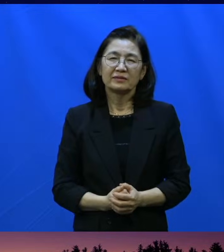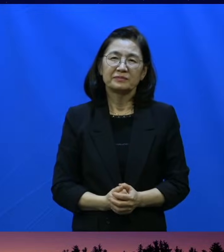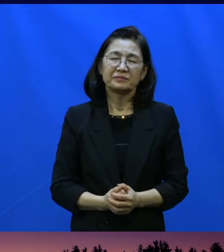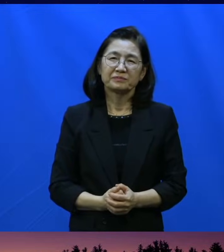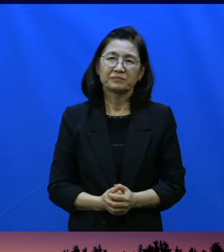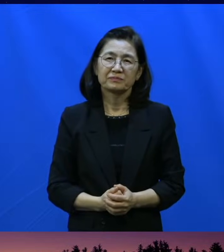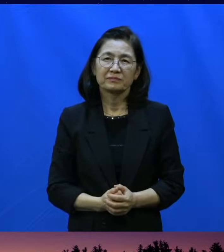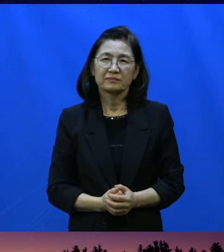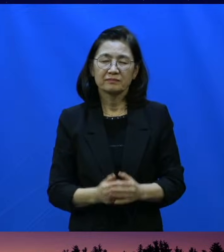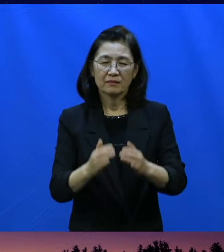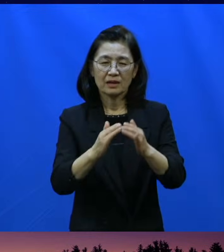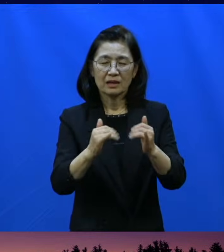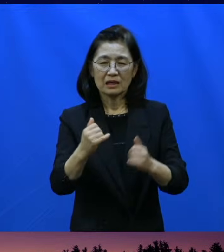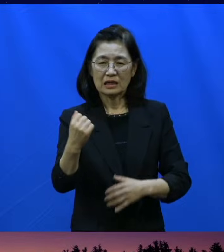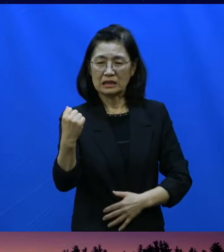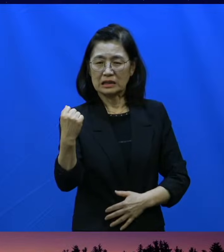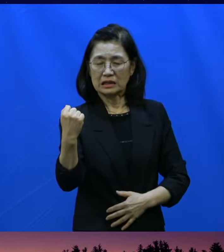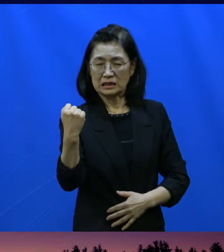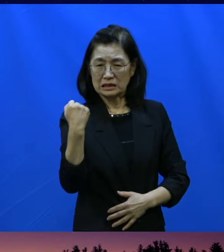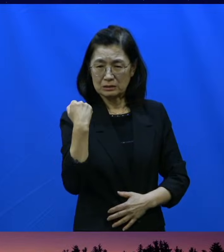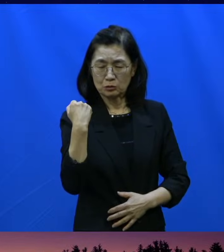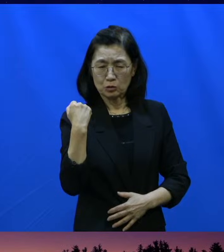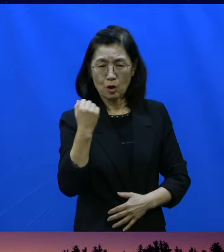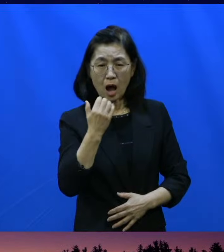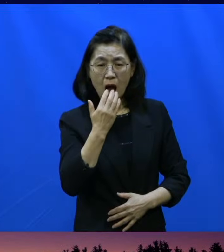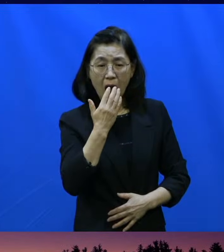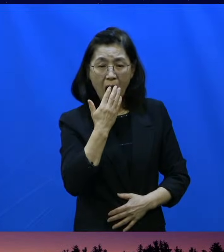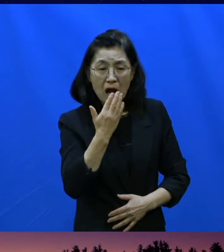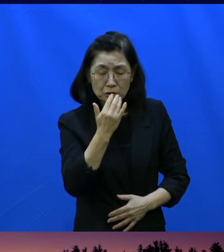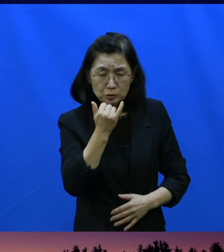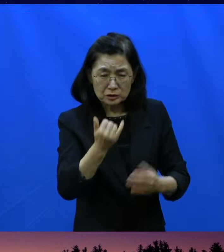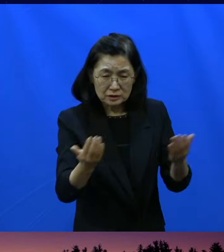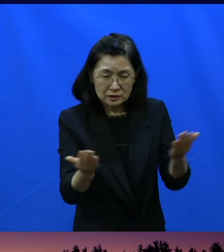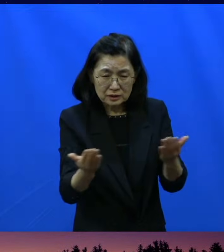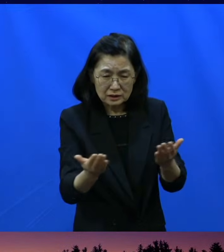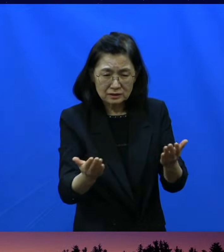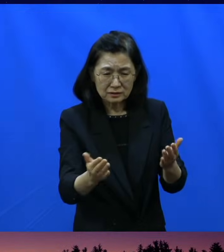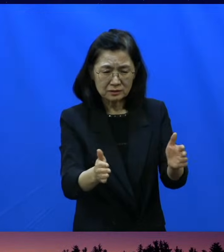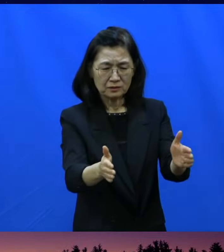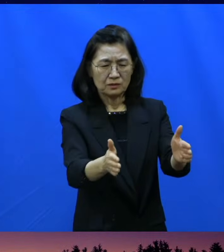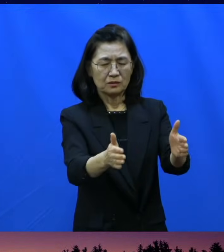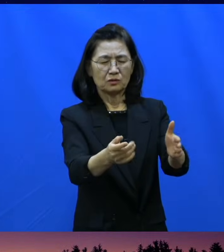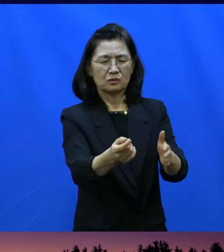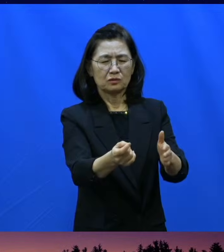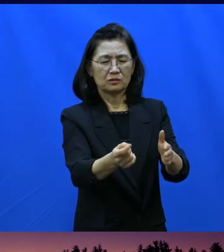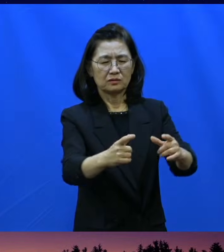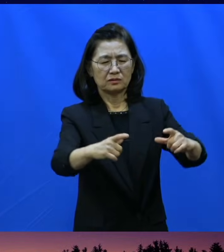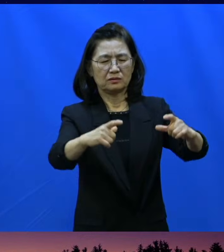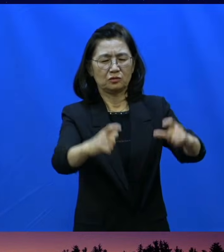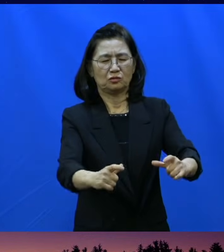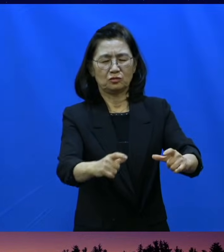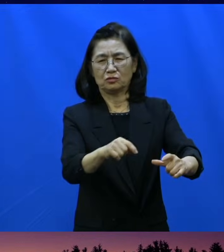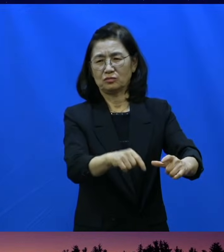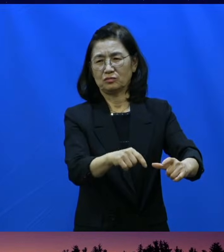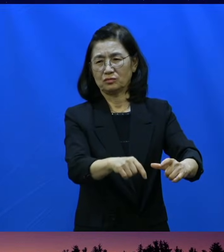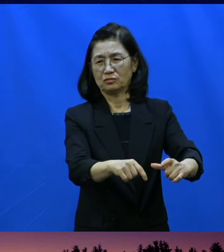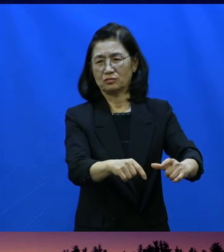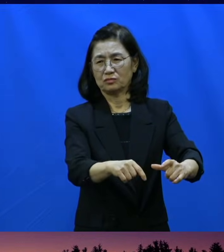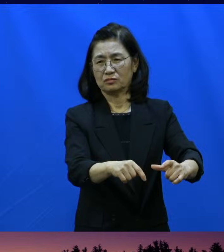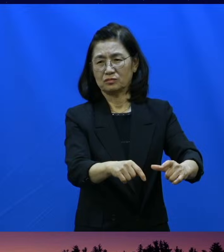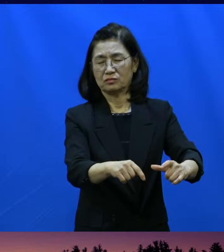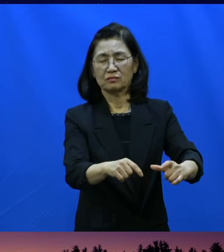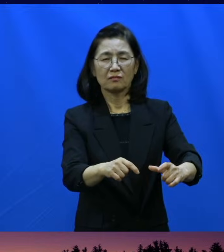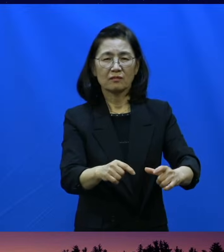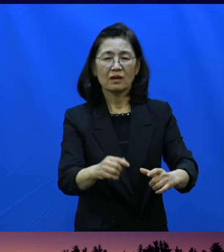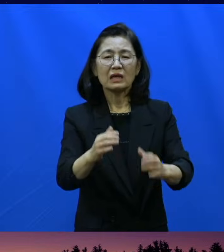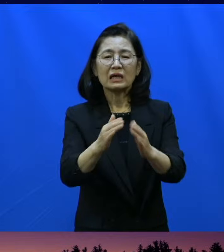여러분, 인간의 힘으로 할 수 있는 영역은 제한적이에요. 근데 인간은 스스로 모순을 안고 삽니다. 인간이 알고 있는 영역보다 알지 못하는 영역이 훨씬 더